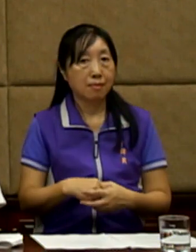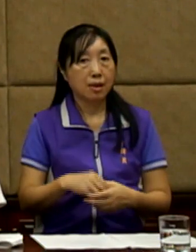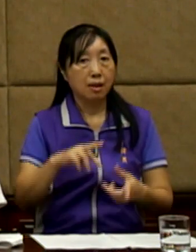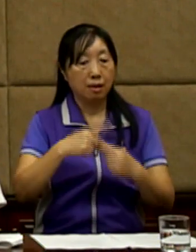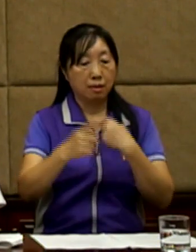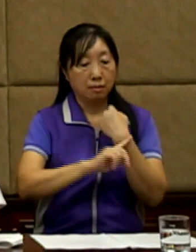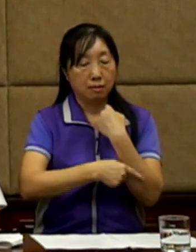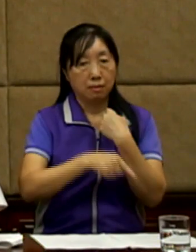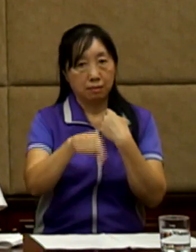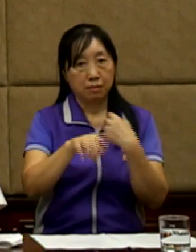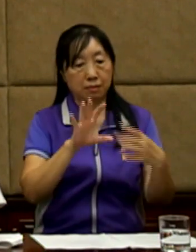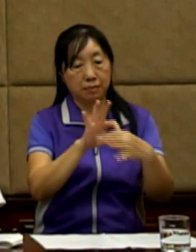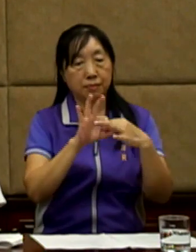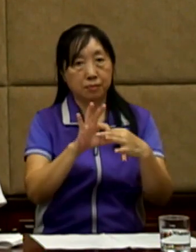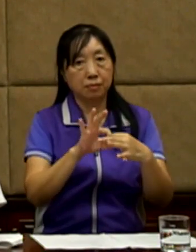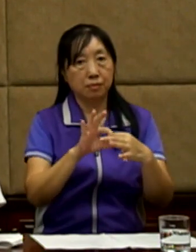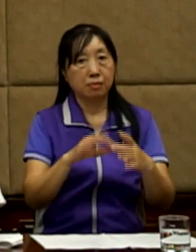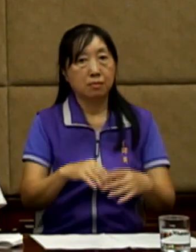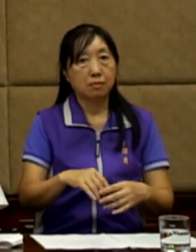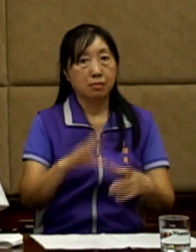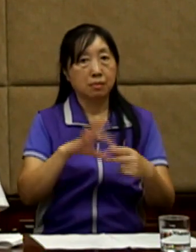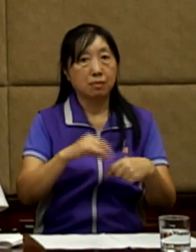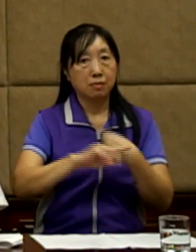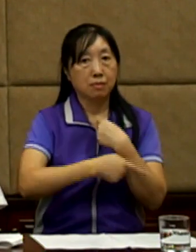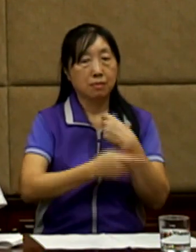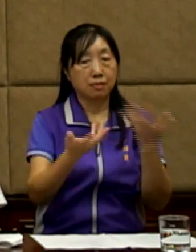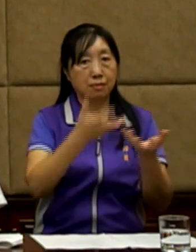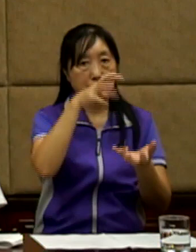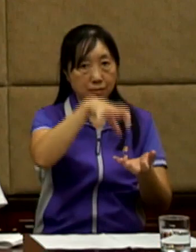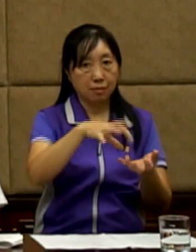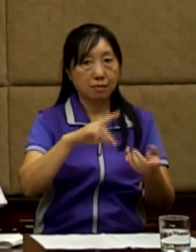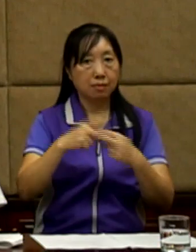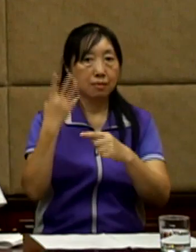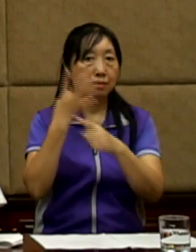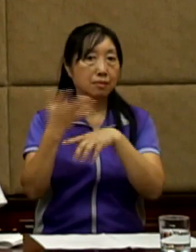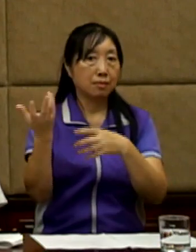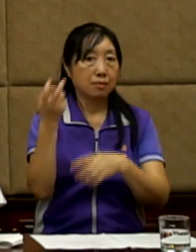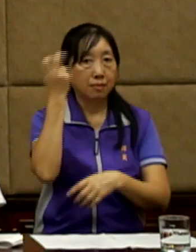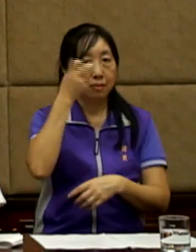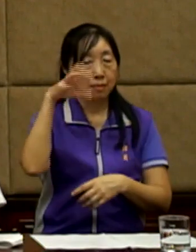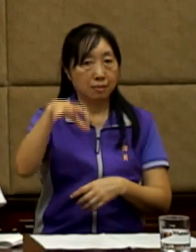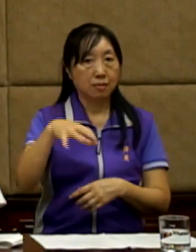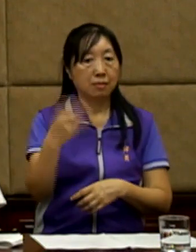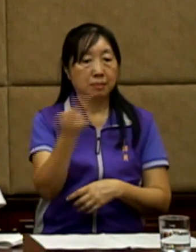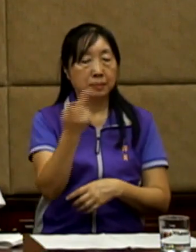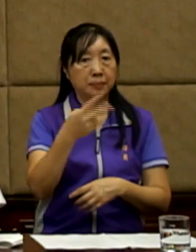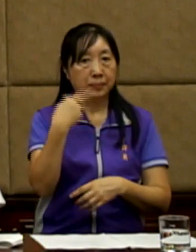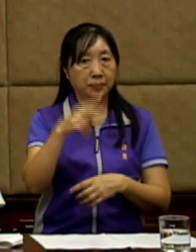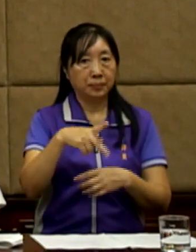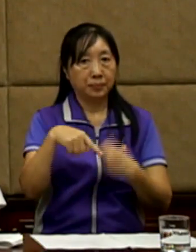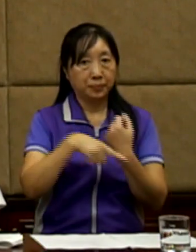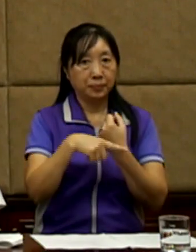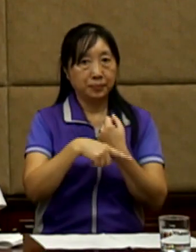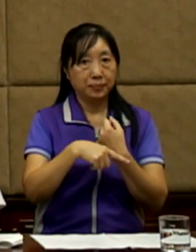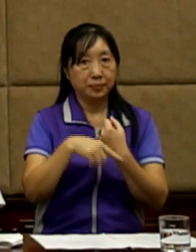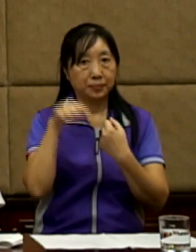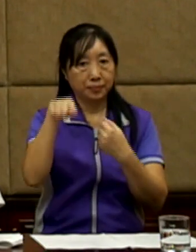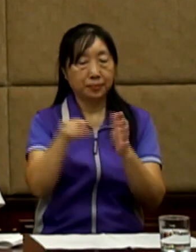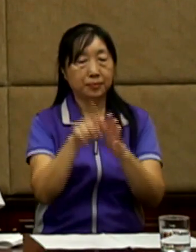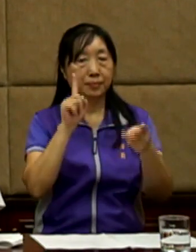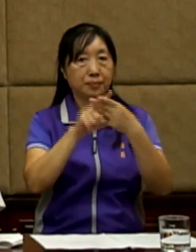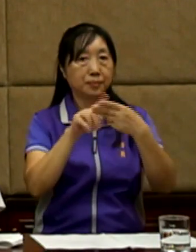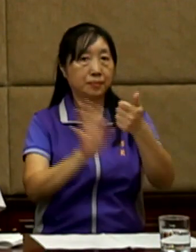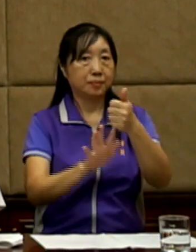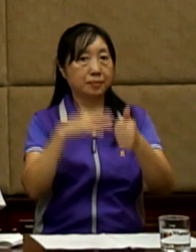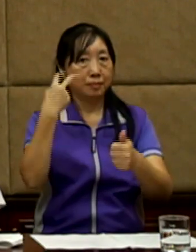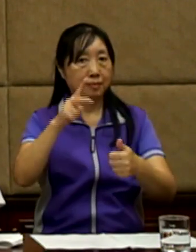律构成的要件，这个部分我们保护处跟。业管处还在研析，那研析以后主委就会决定说